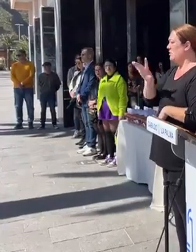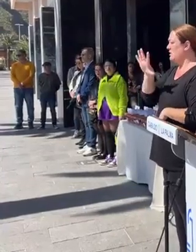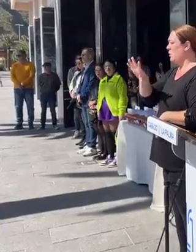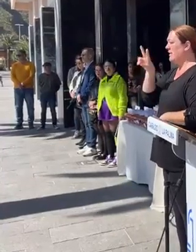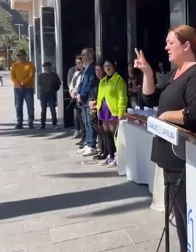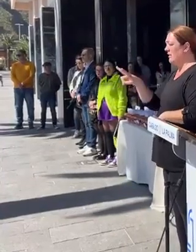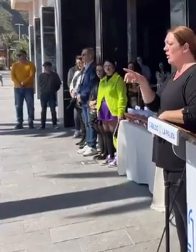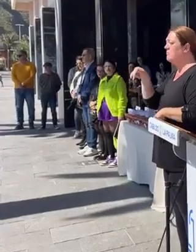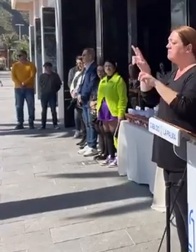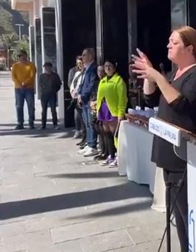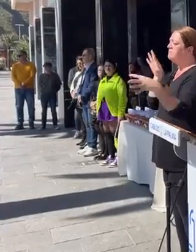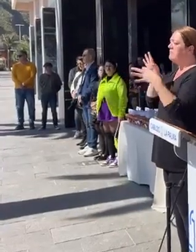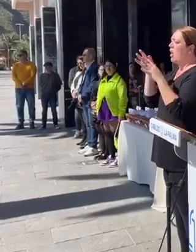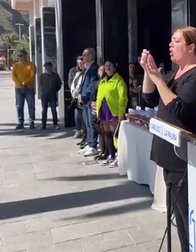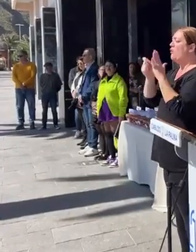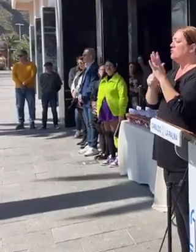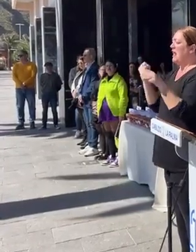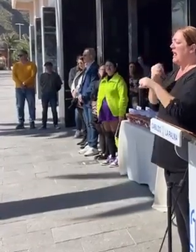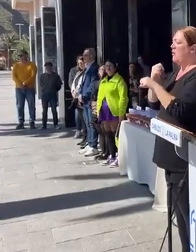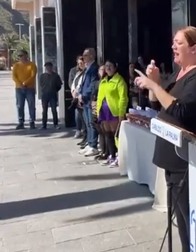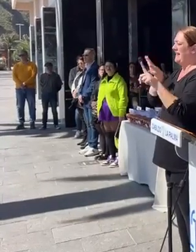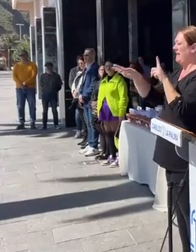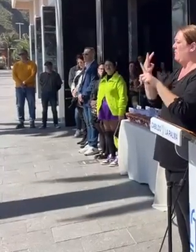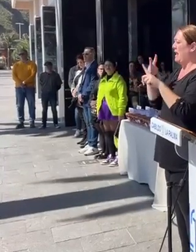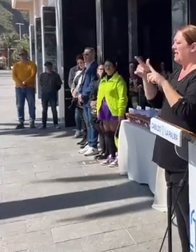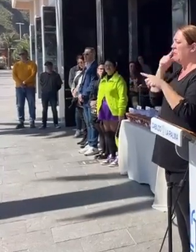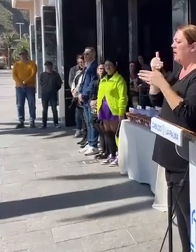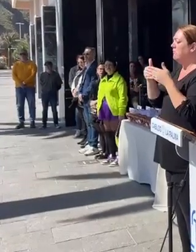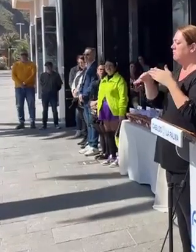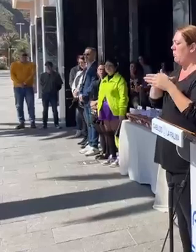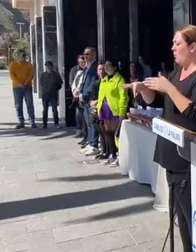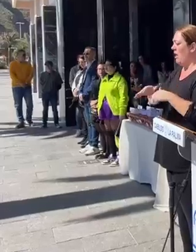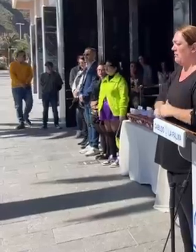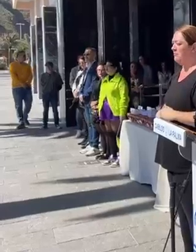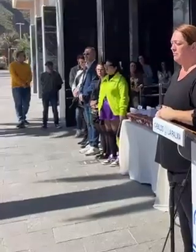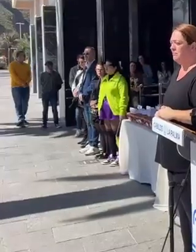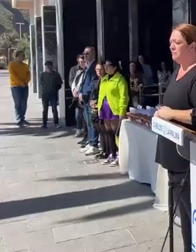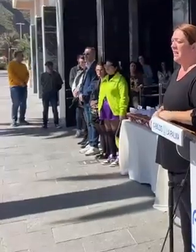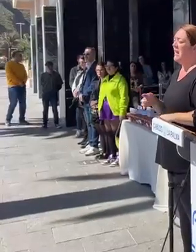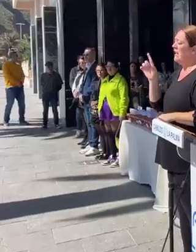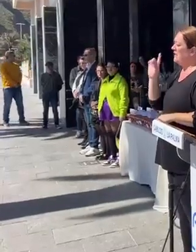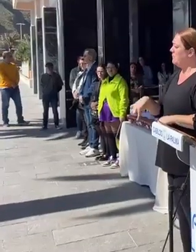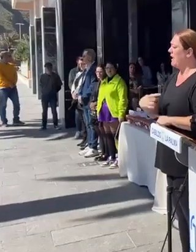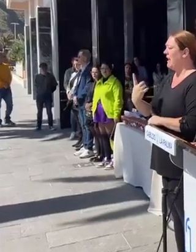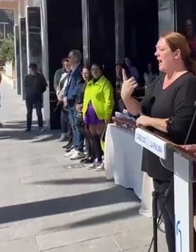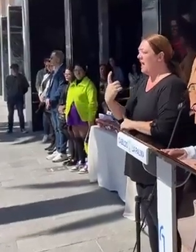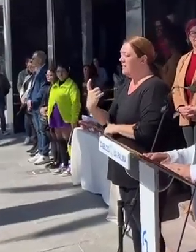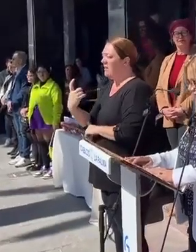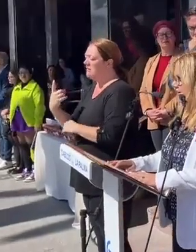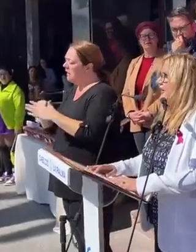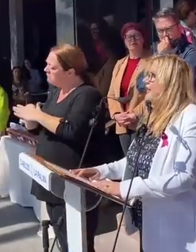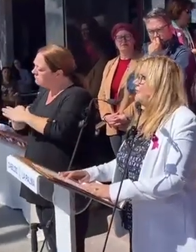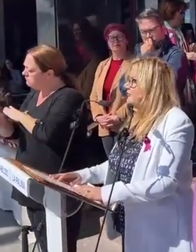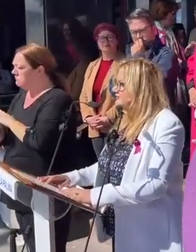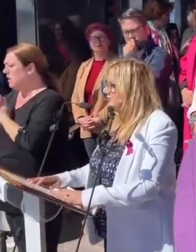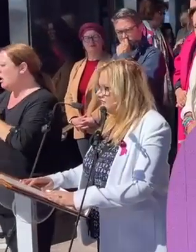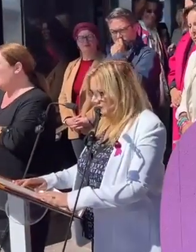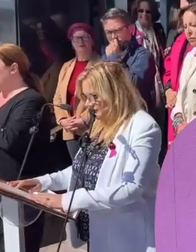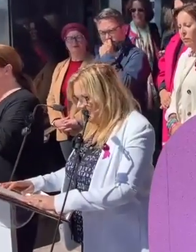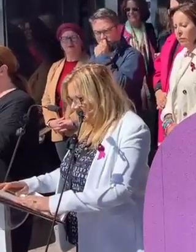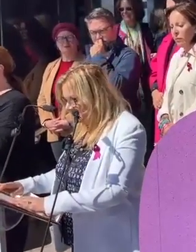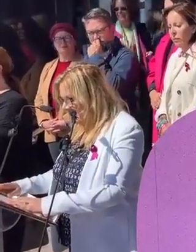2019-1152, relativa a las condiciones laborales transparentes y previsibles. Asimismo, resulta necesario seguir avanzando en